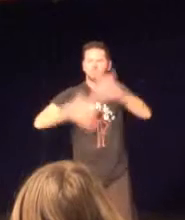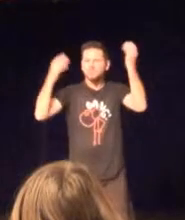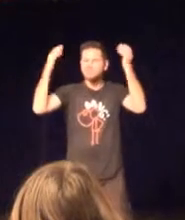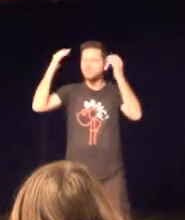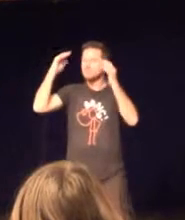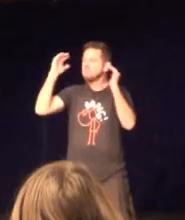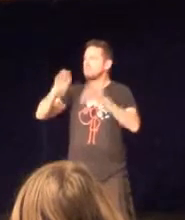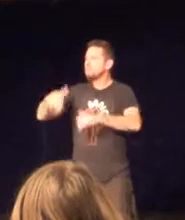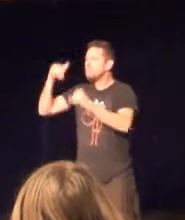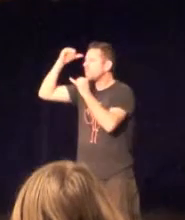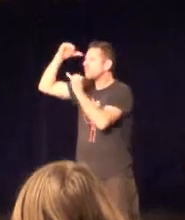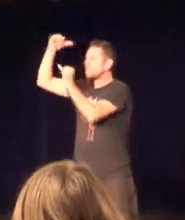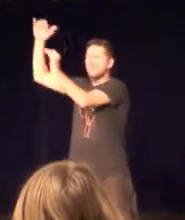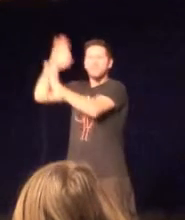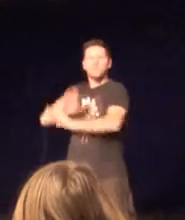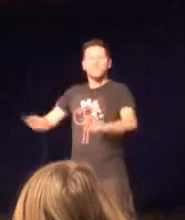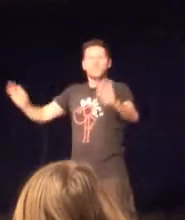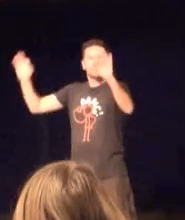passe lo que passe.